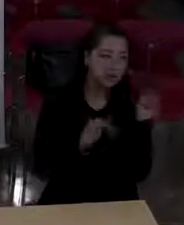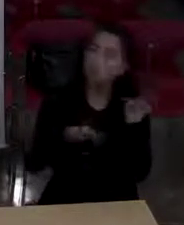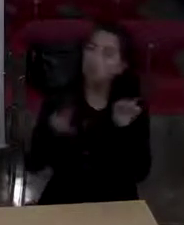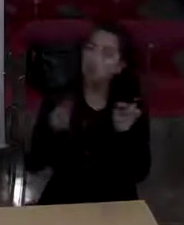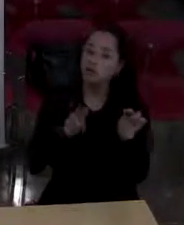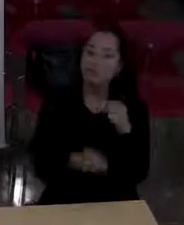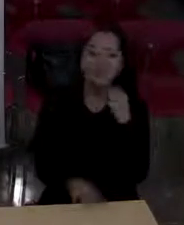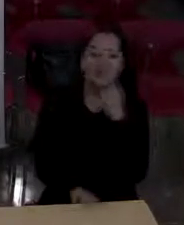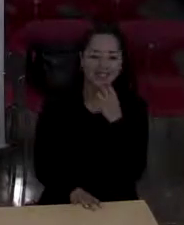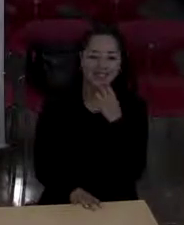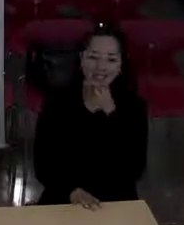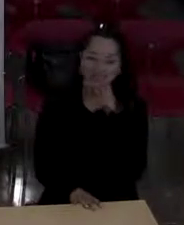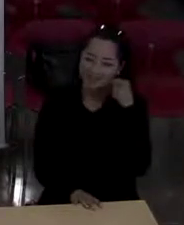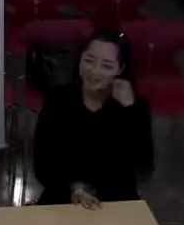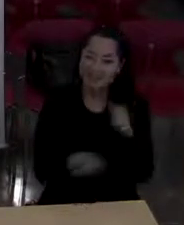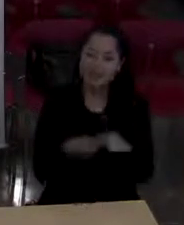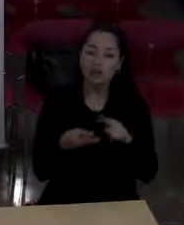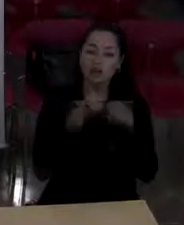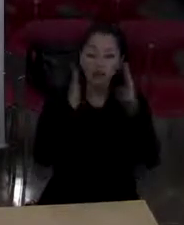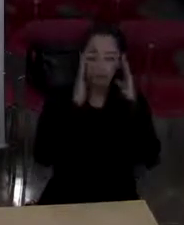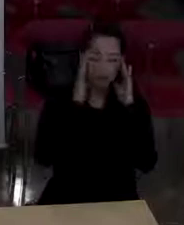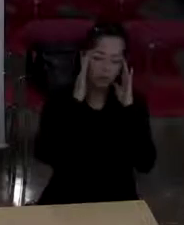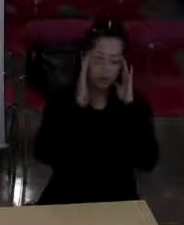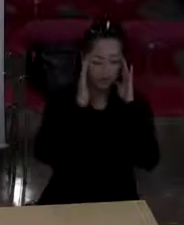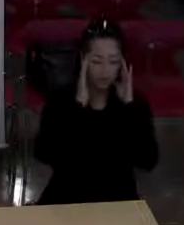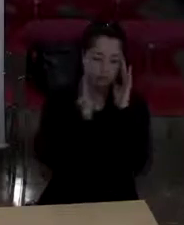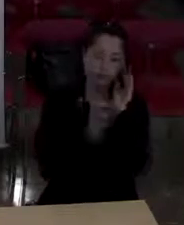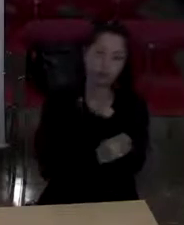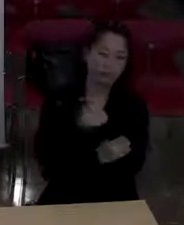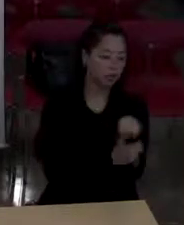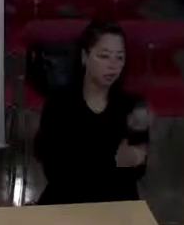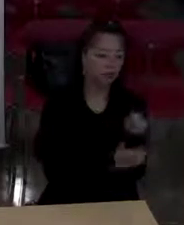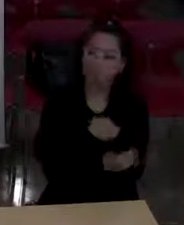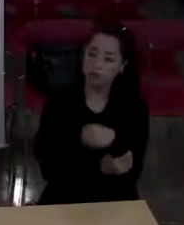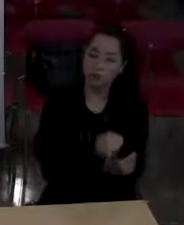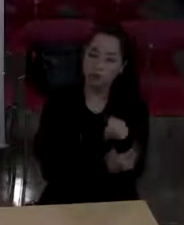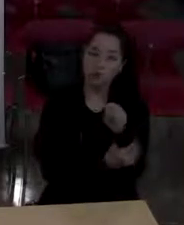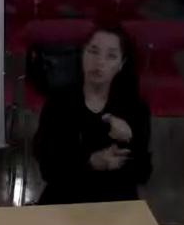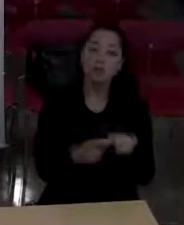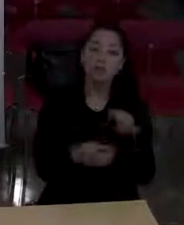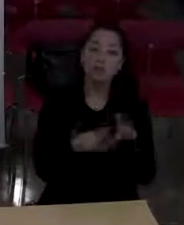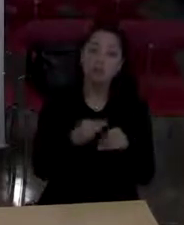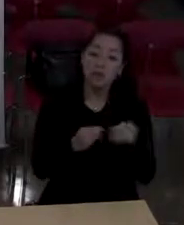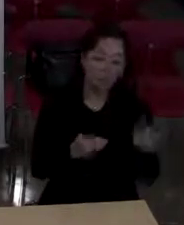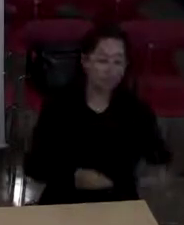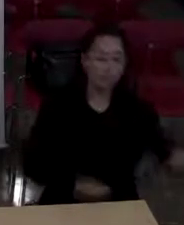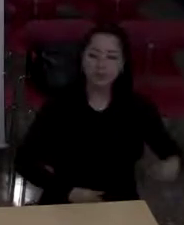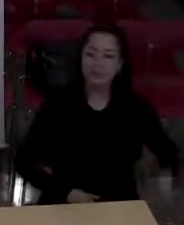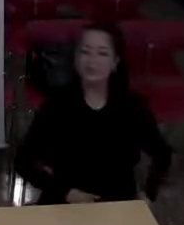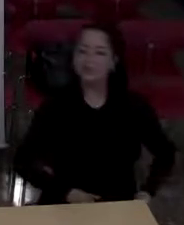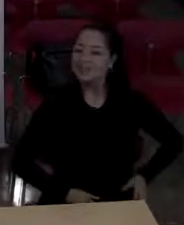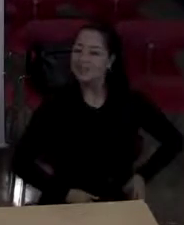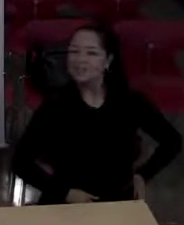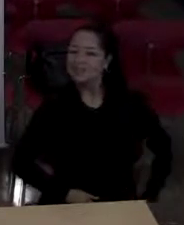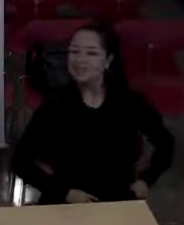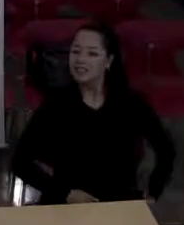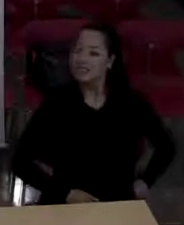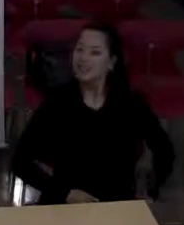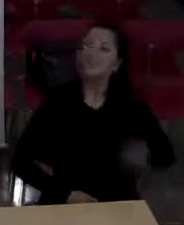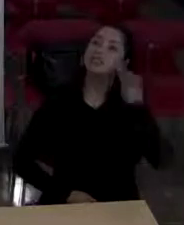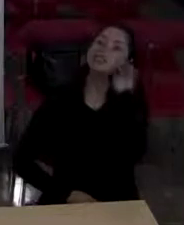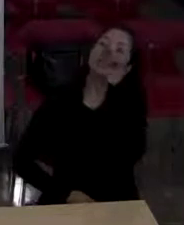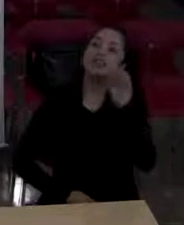gritos, movimientos de cabeza, mirada, movimientos de brazos, jalones de ropa si están más grandecitos, golpeando con los